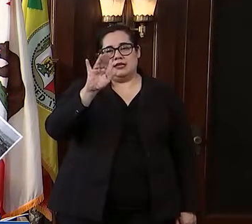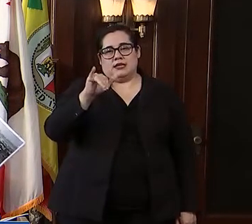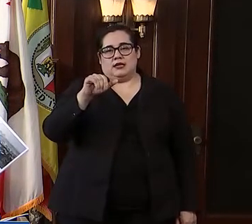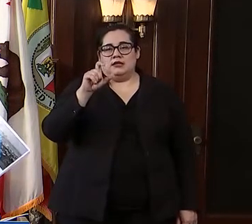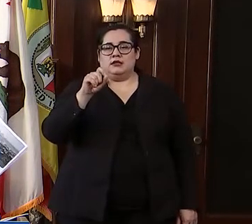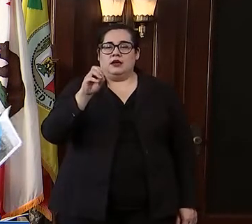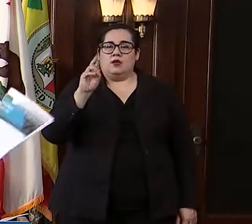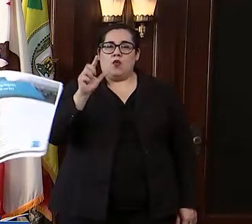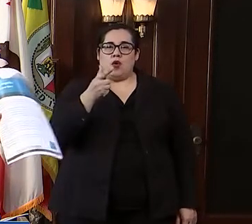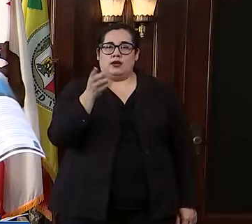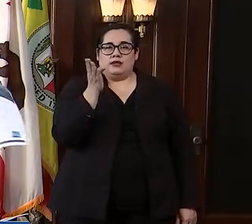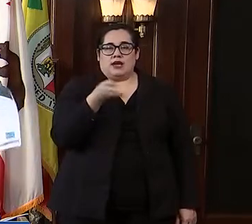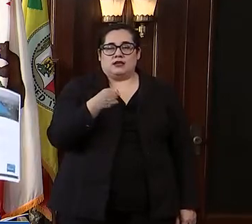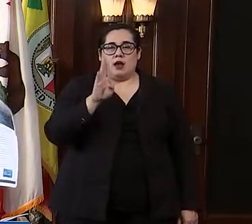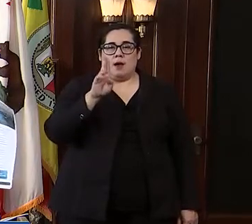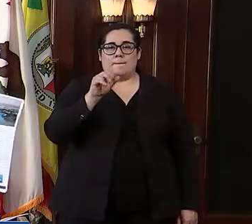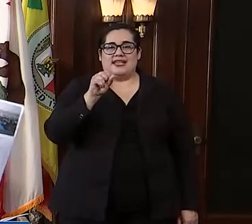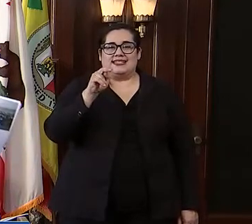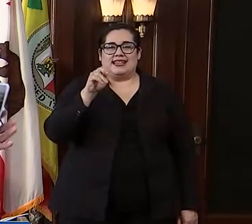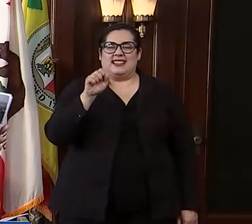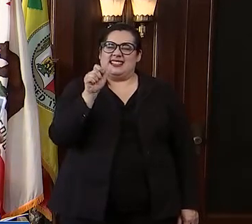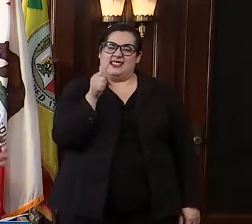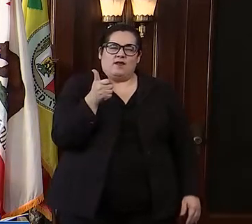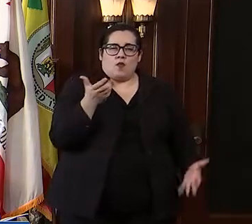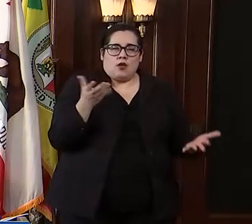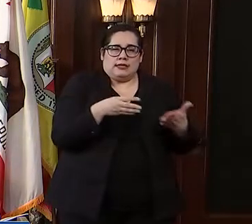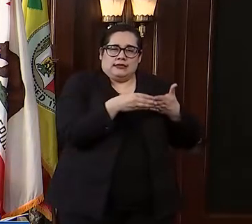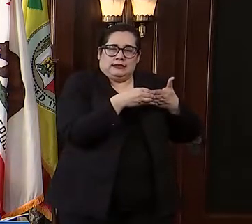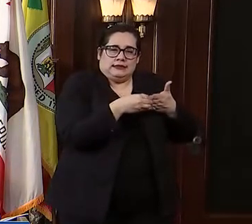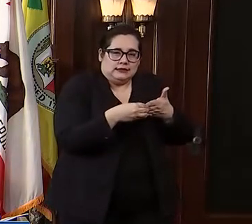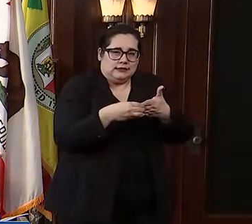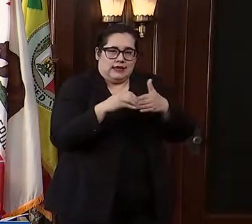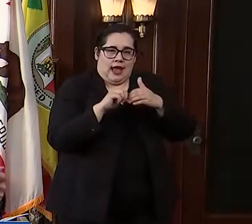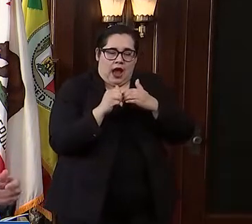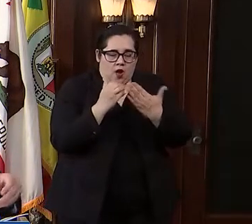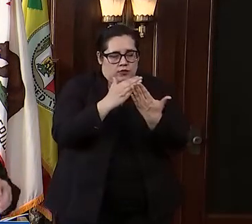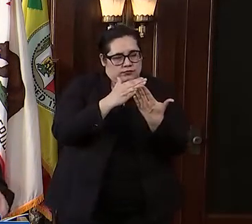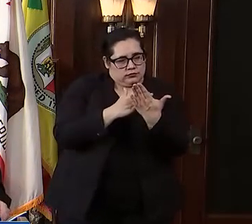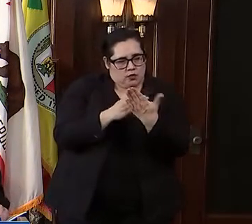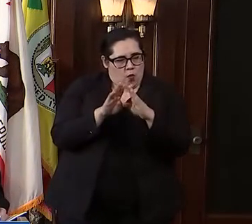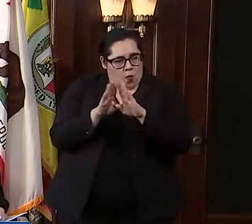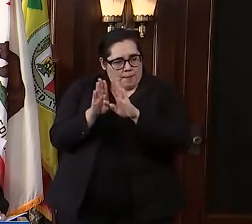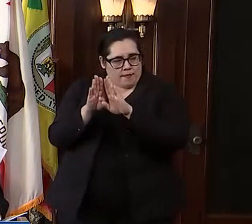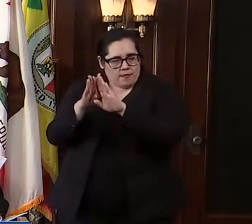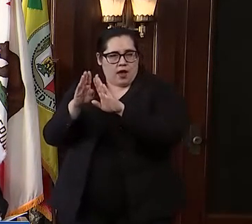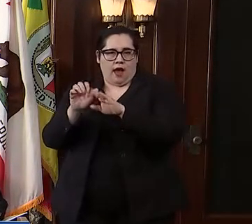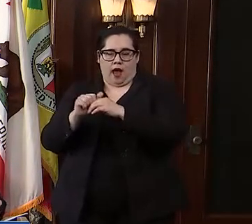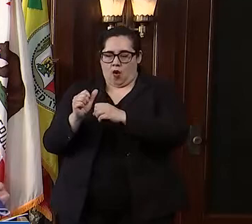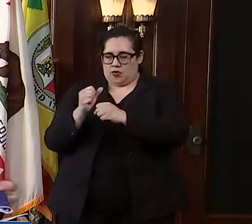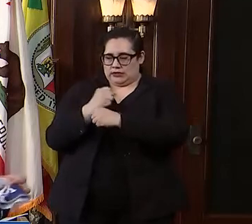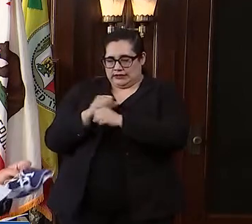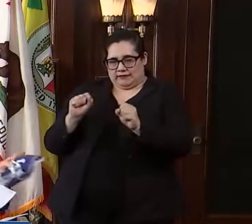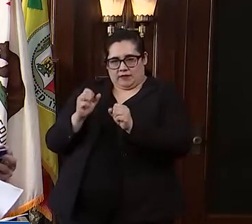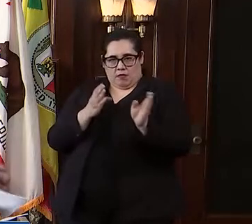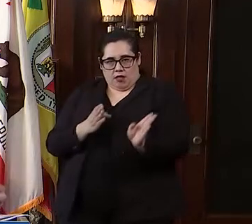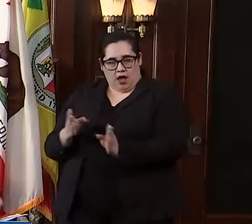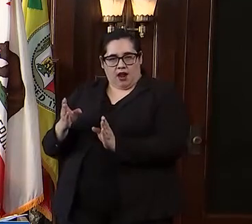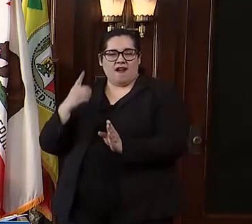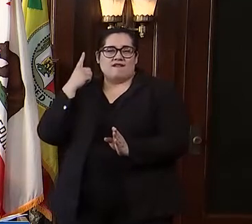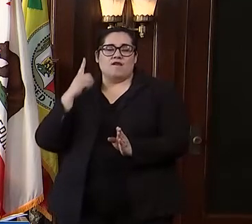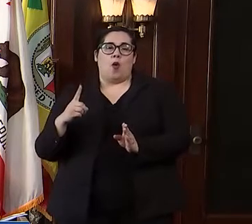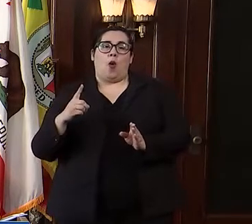coronavirus.lacity.org/business. Estas guías para operaciones seguras son muy importantes por los empleados y los dueños de